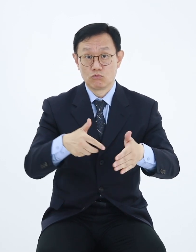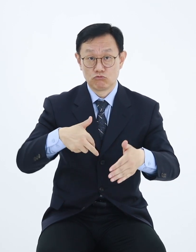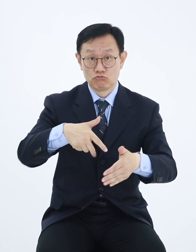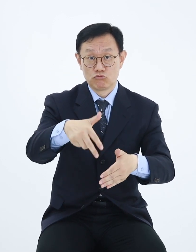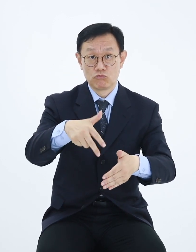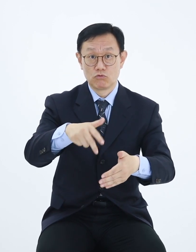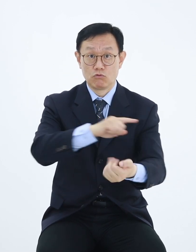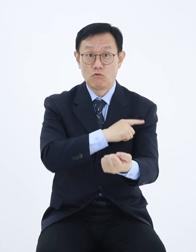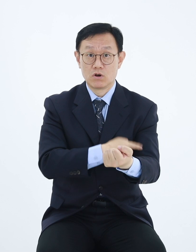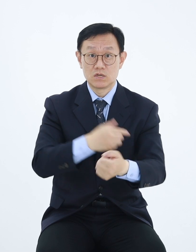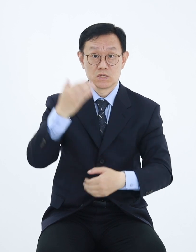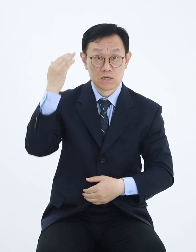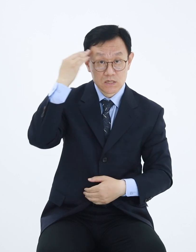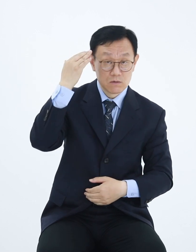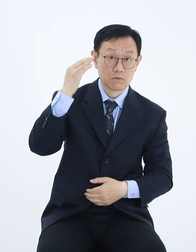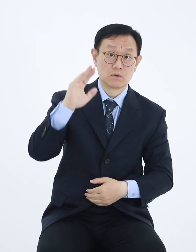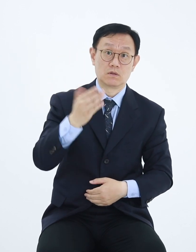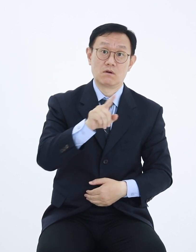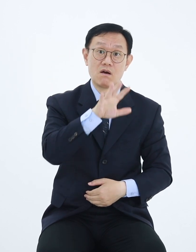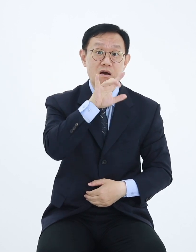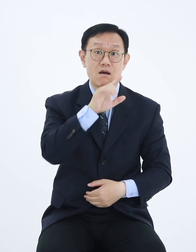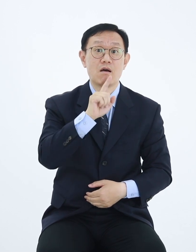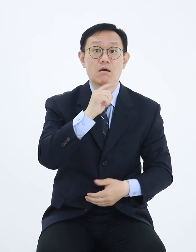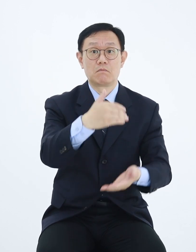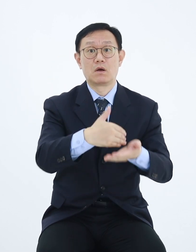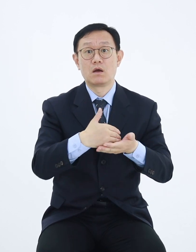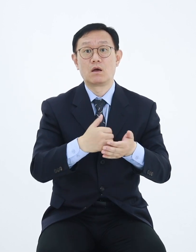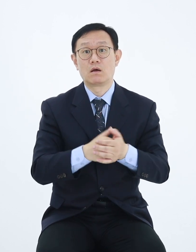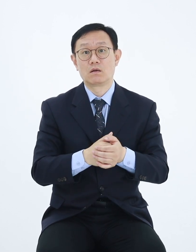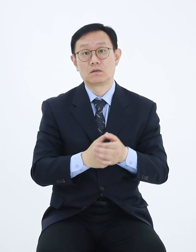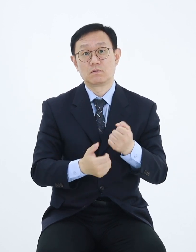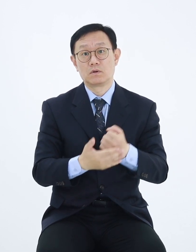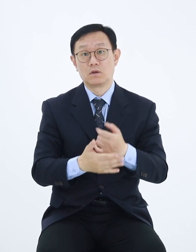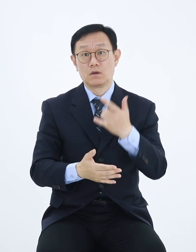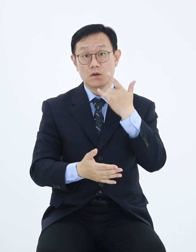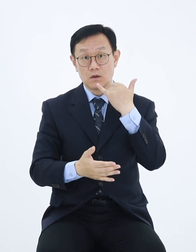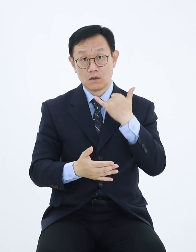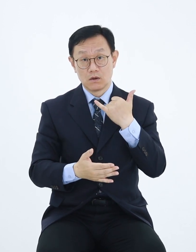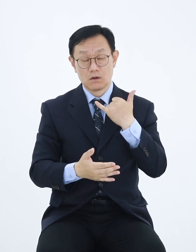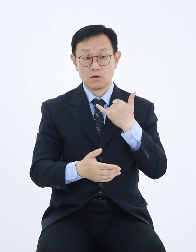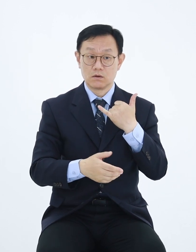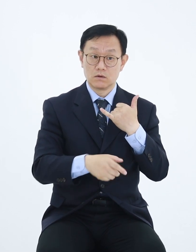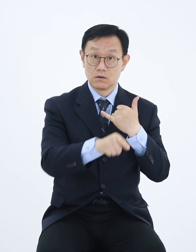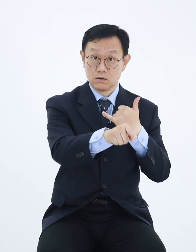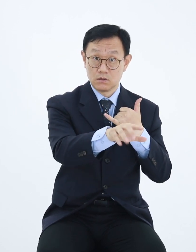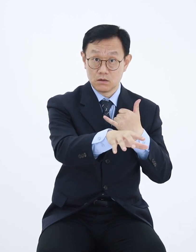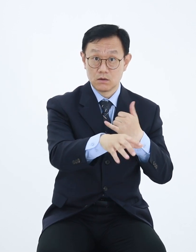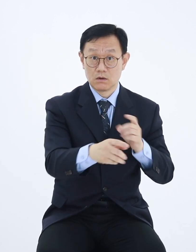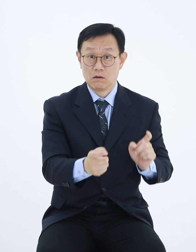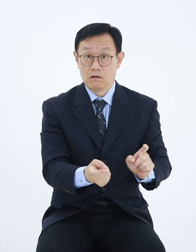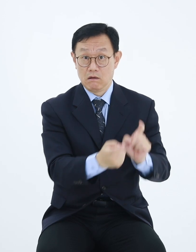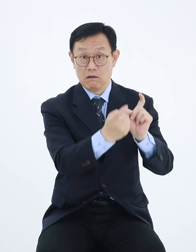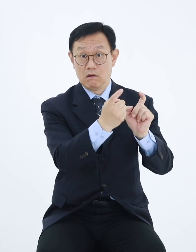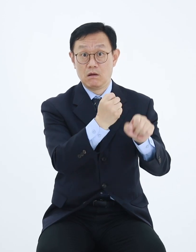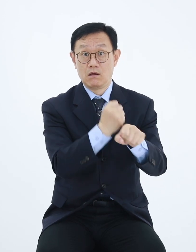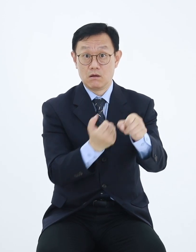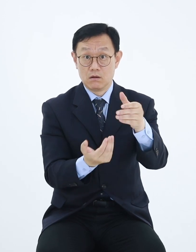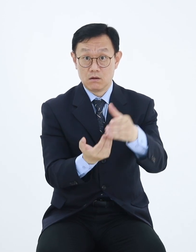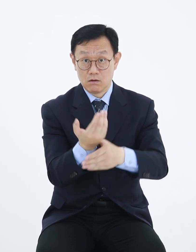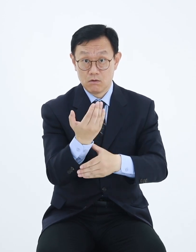주장한 것입니다 이렇게 BC 가족과 이웃 RC 사이의 지붕으로 인한 다툼이 일어났고 급기야